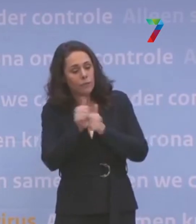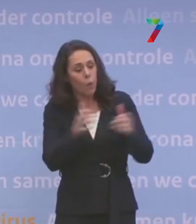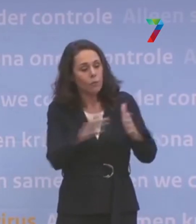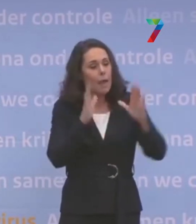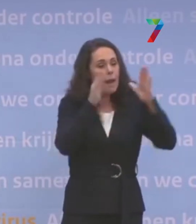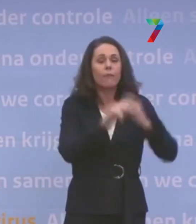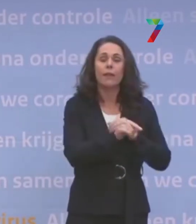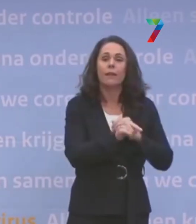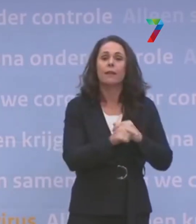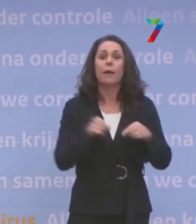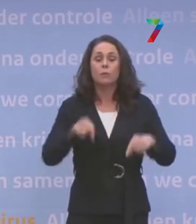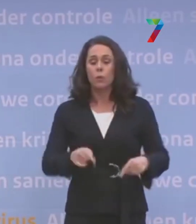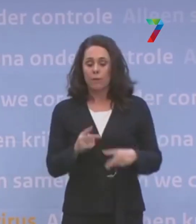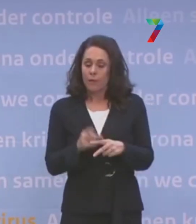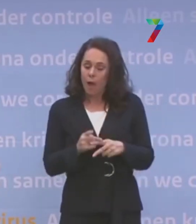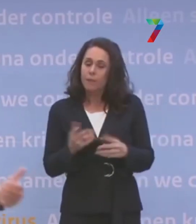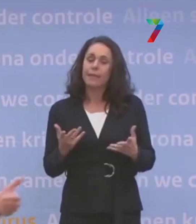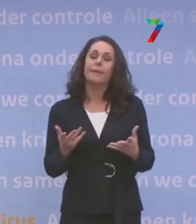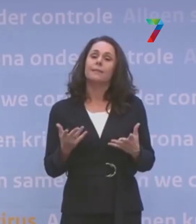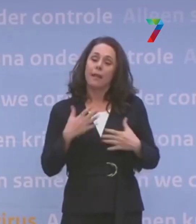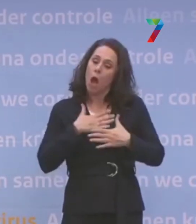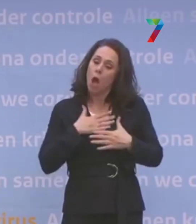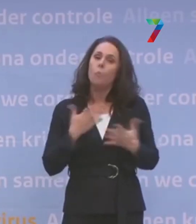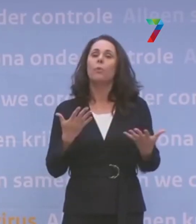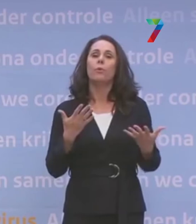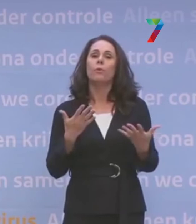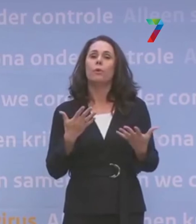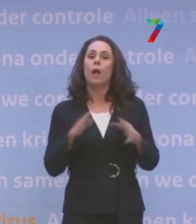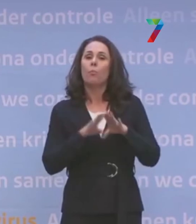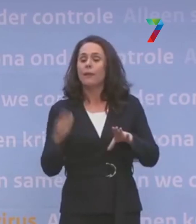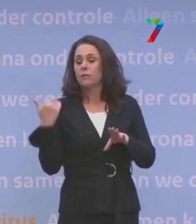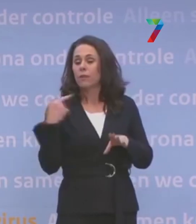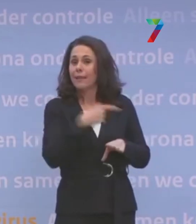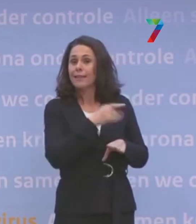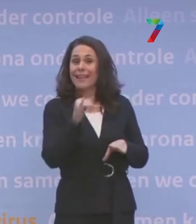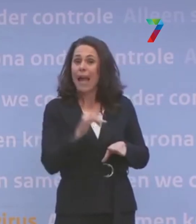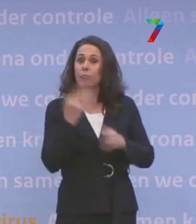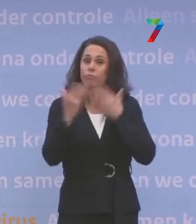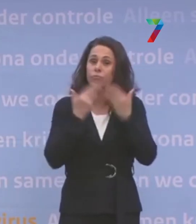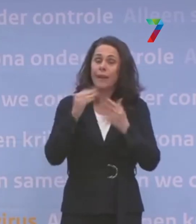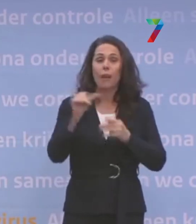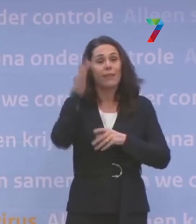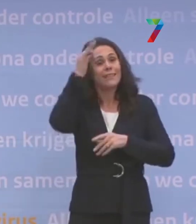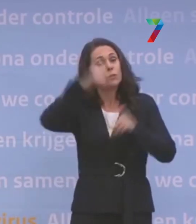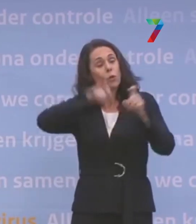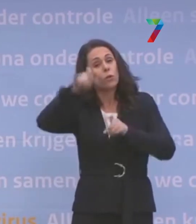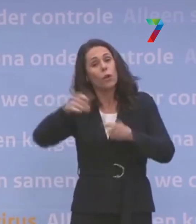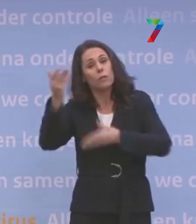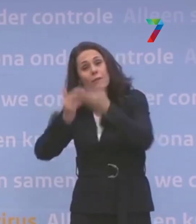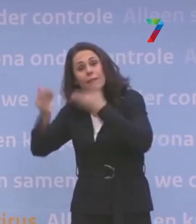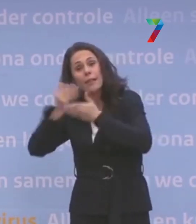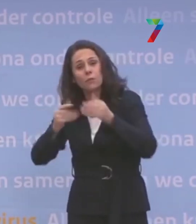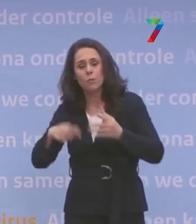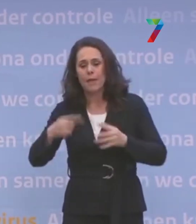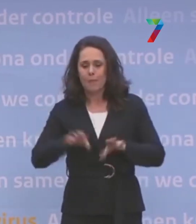heb de hoop en de verwachting dat we nu kunnen laten zien, op basis van wat Jaap van Dissel net verteld heeft en alle deskundigen, dat we echt ook nu veel meer vaste grond onder